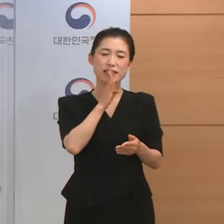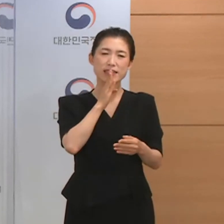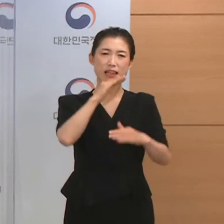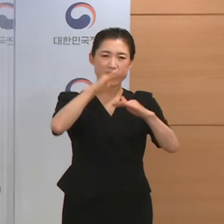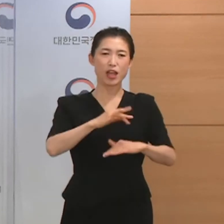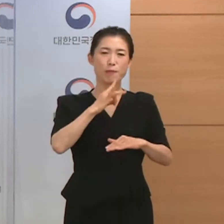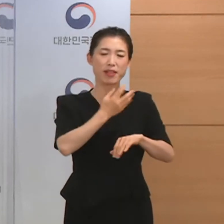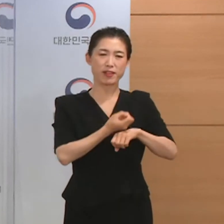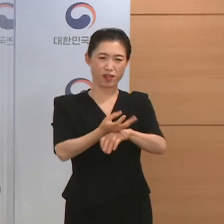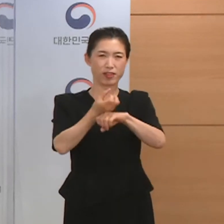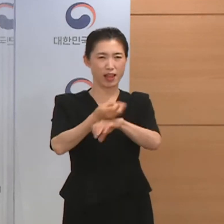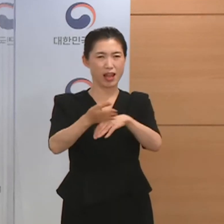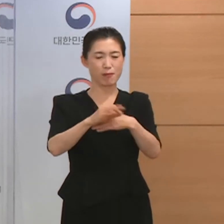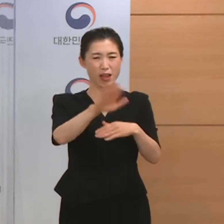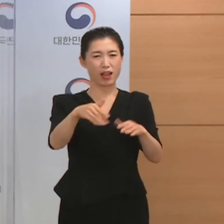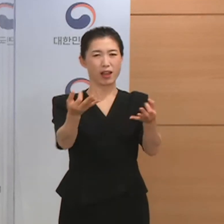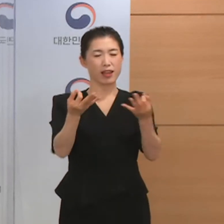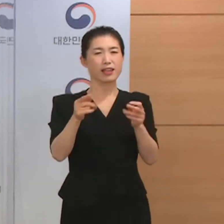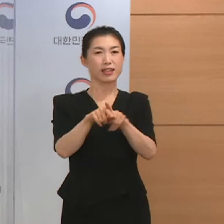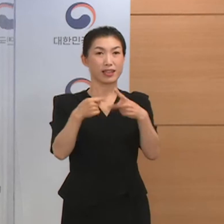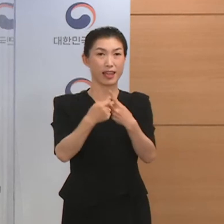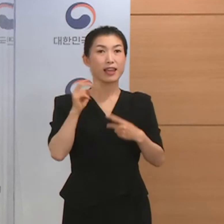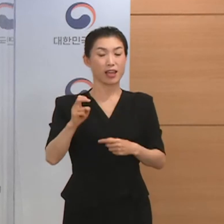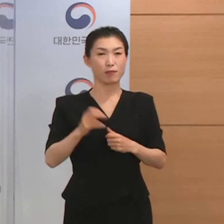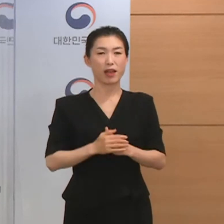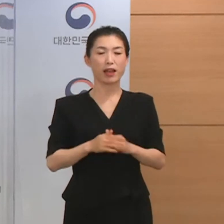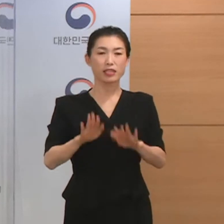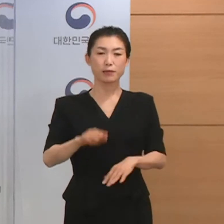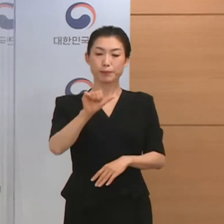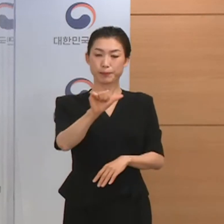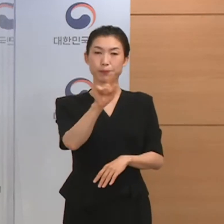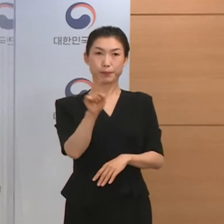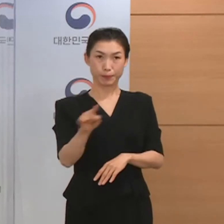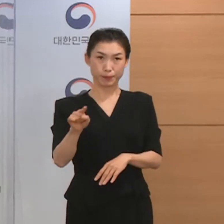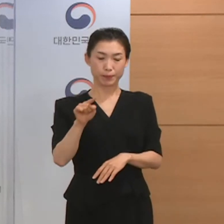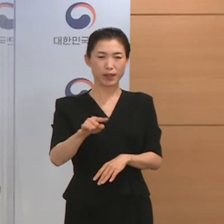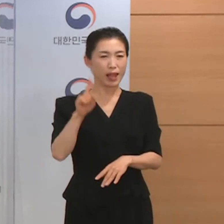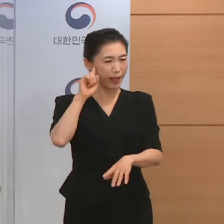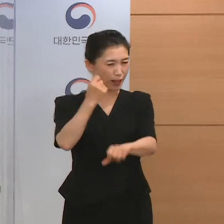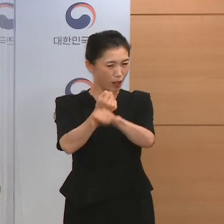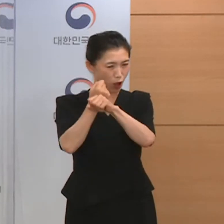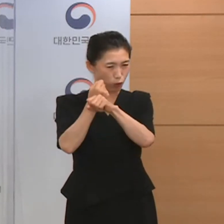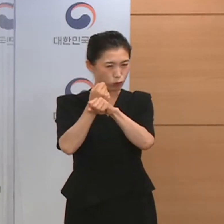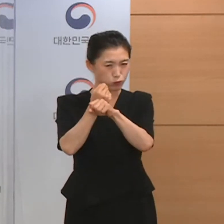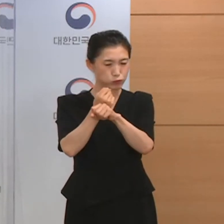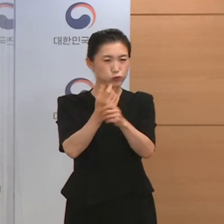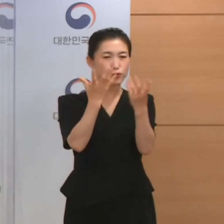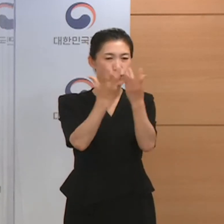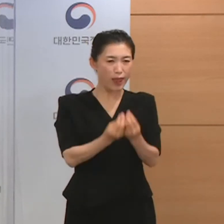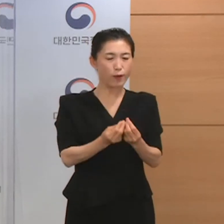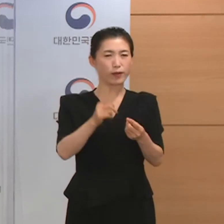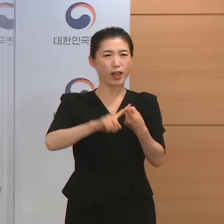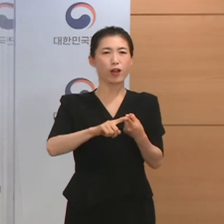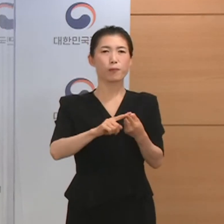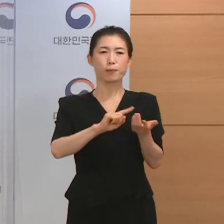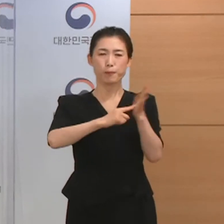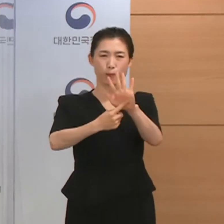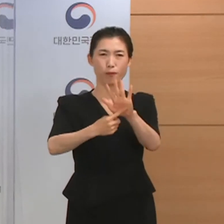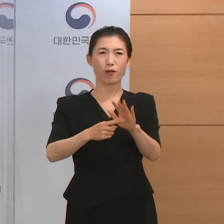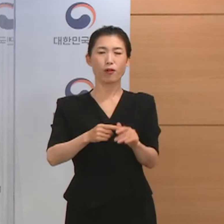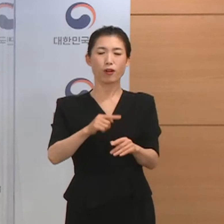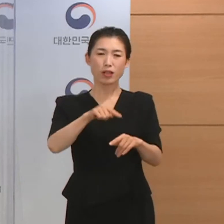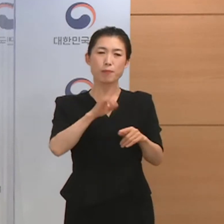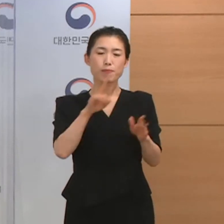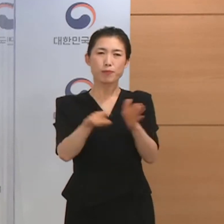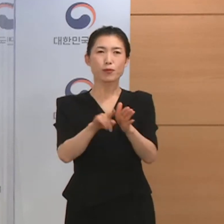현재 아스트라제네카 백신에 대해서는 과학적인 사실에 기반하지 않고 과도한 불안이 지나치게 큽니다.